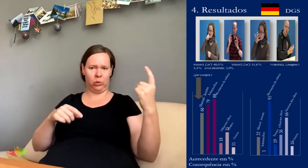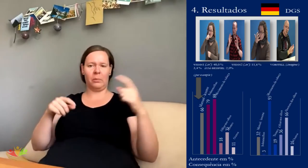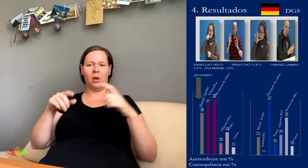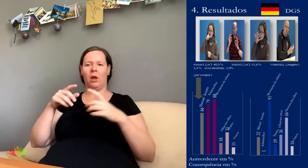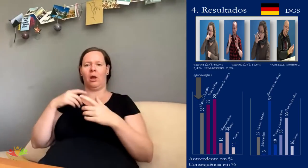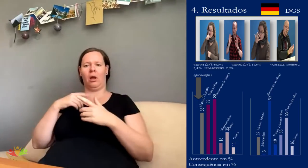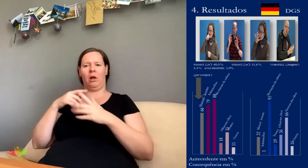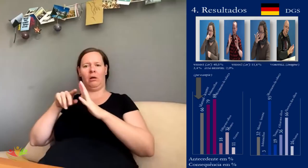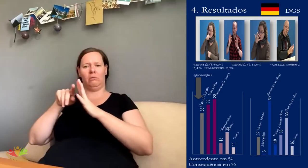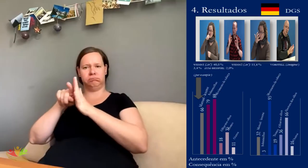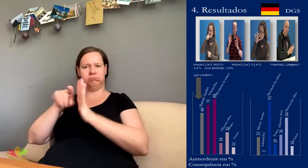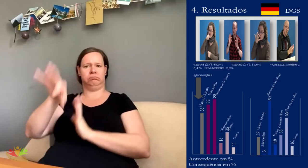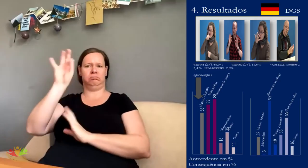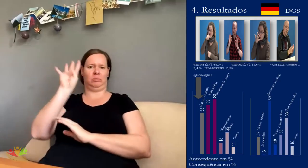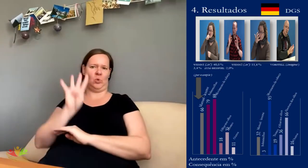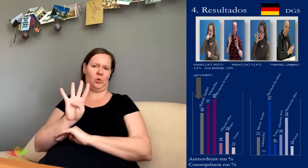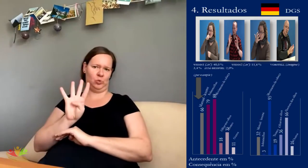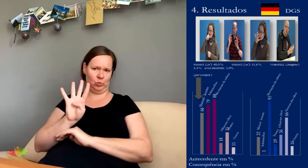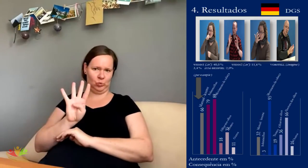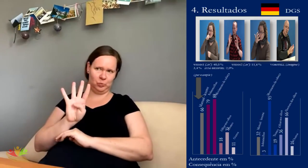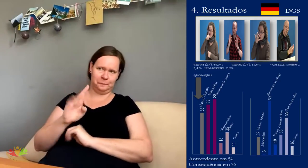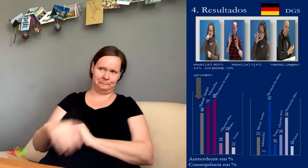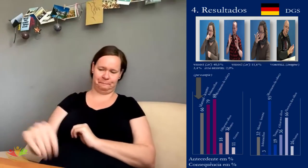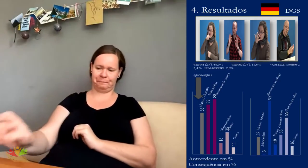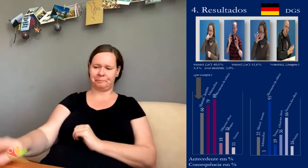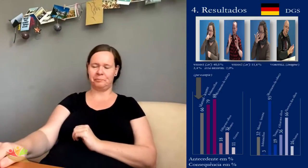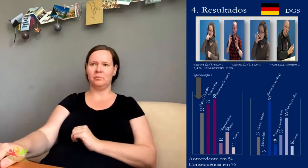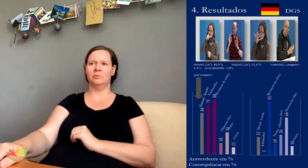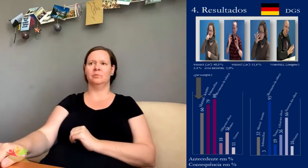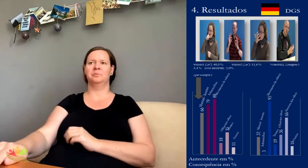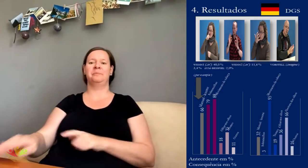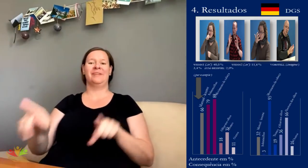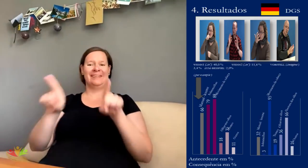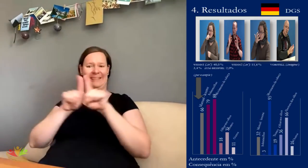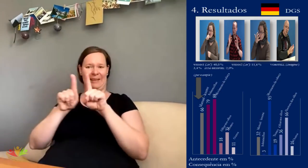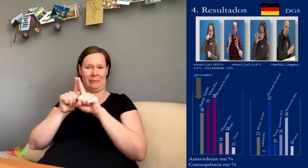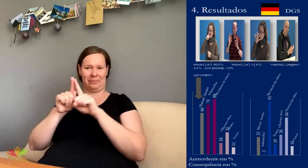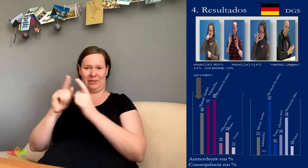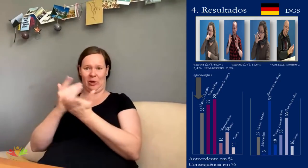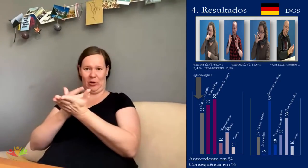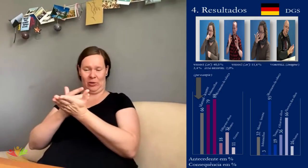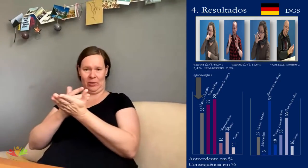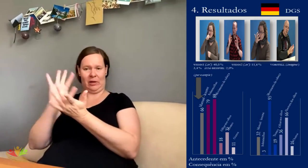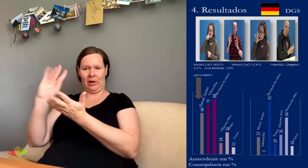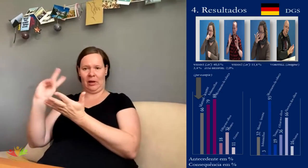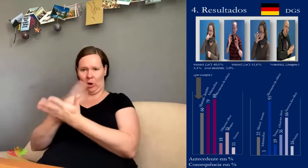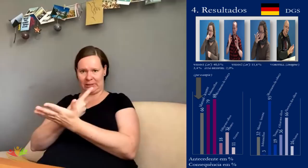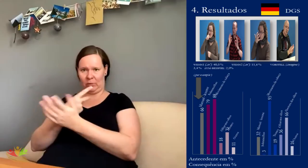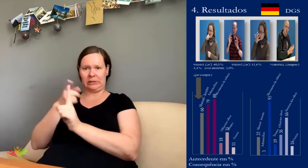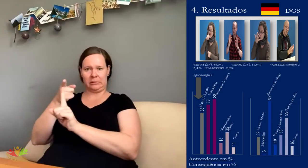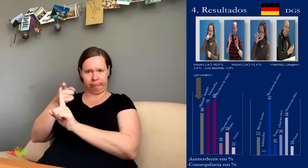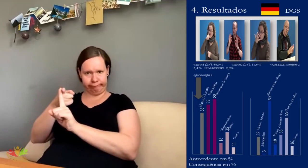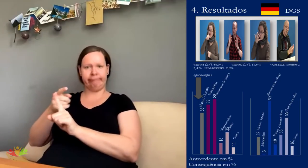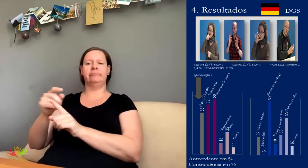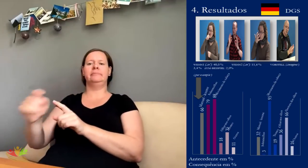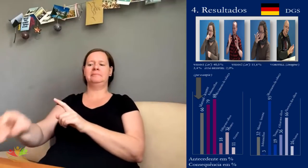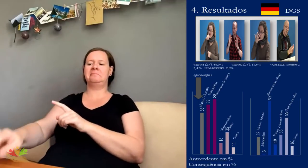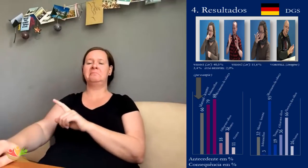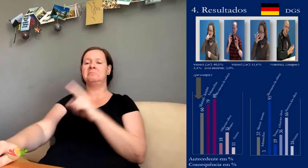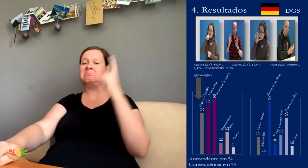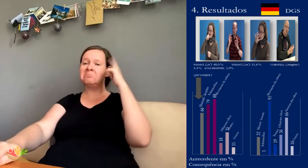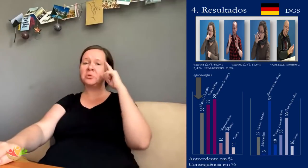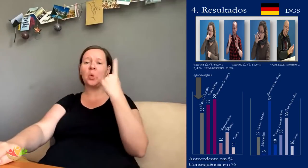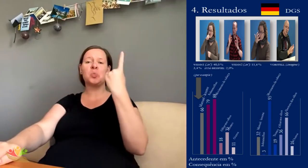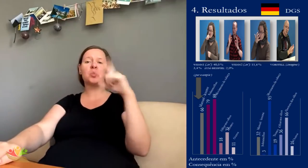aparecendo. Exemplo também em língua de sinais alemã. Então, ao invés da Libras que aparecem 2 sinais, a gente tem